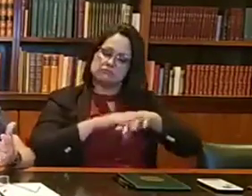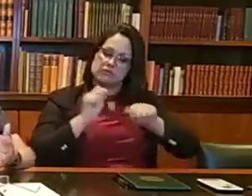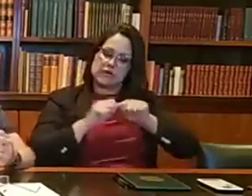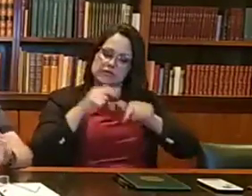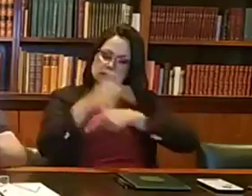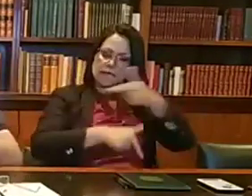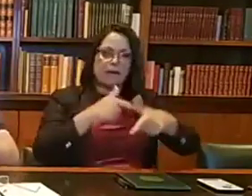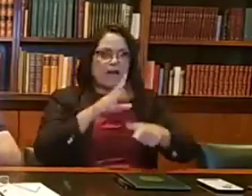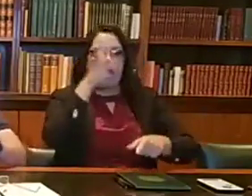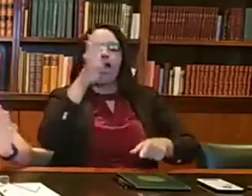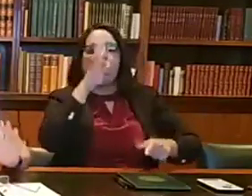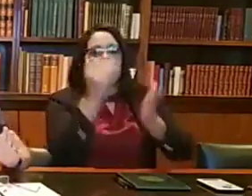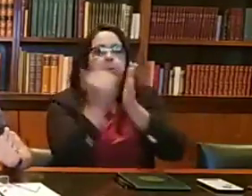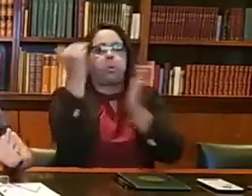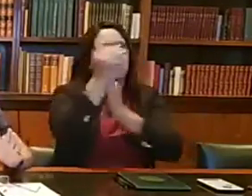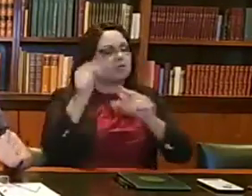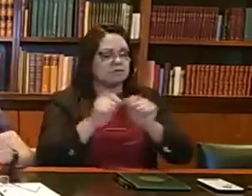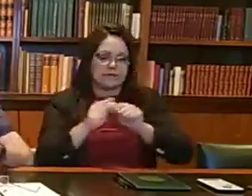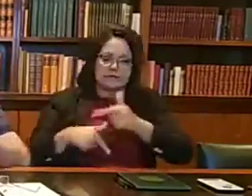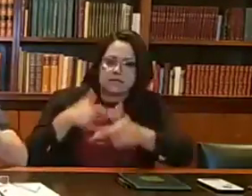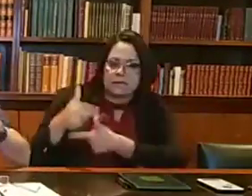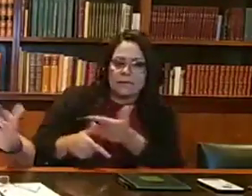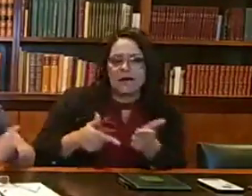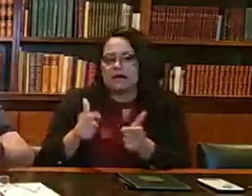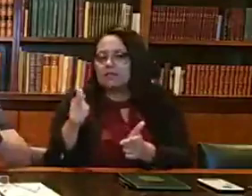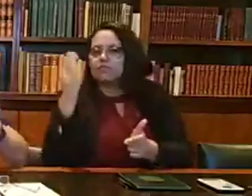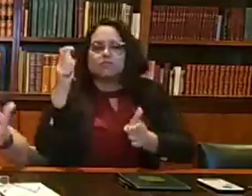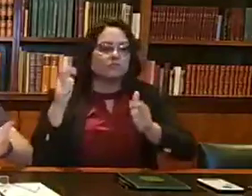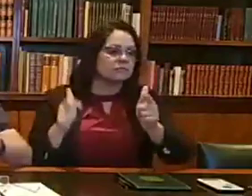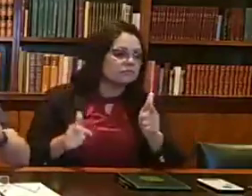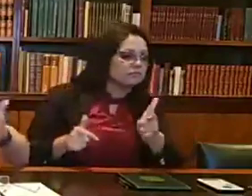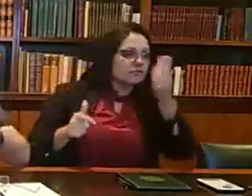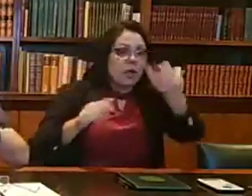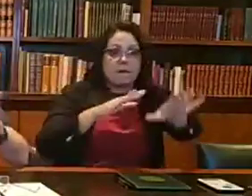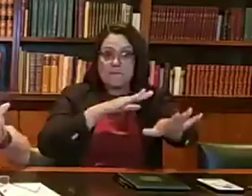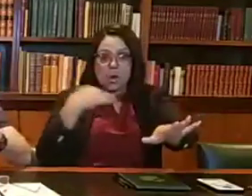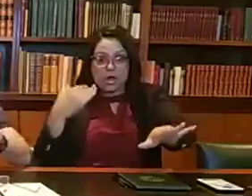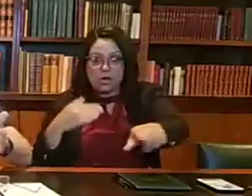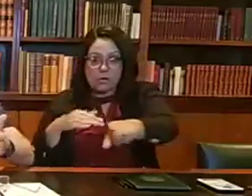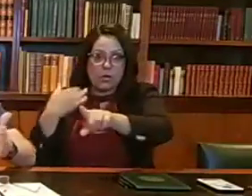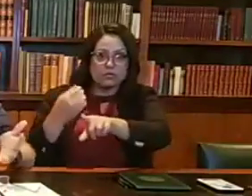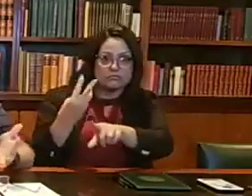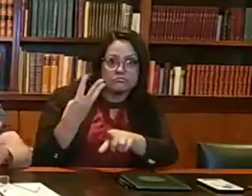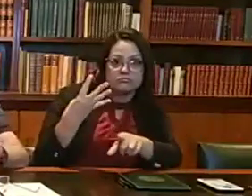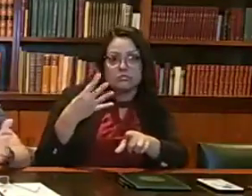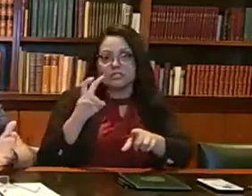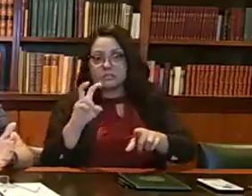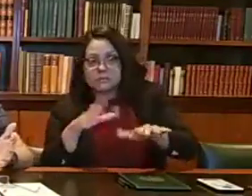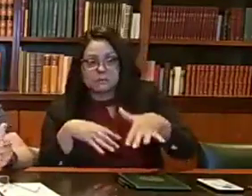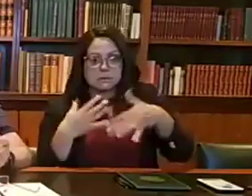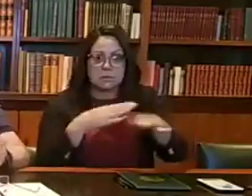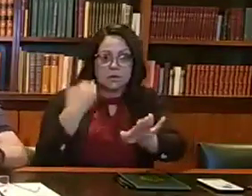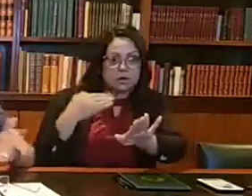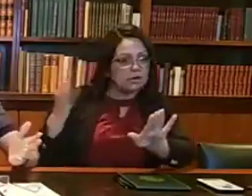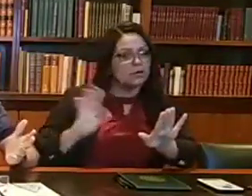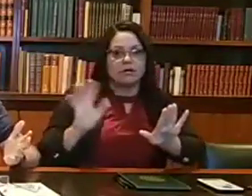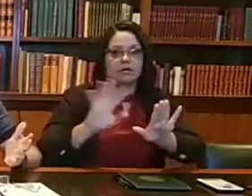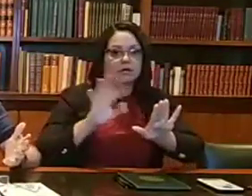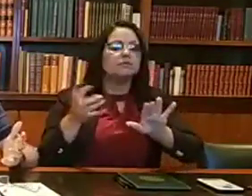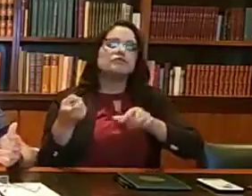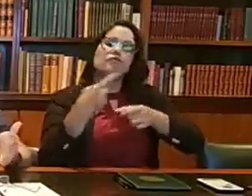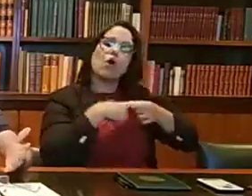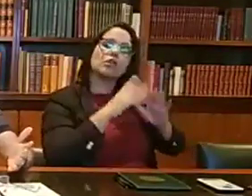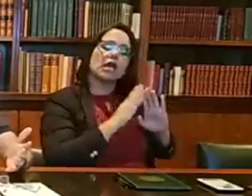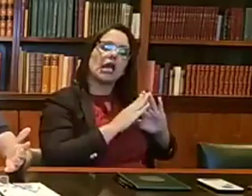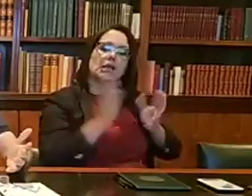sem excesso, e vai para casa tranquilo. Se num combate ali morreu 3, 4, 5, 10 ou 15 bandidos, ele não vai responder